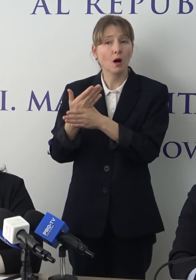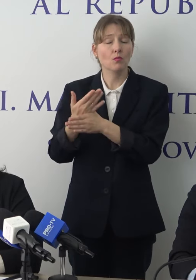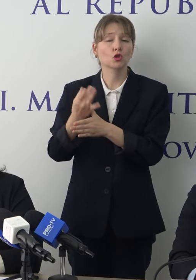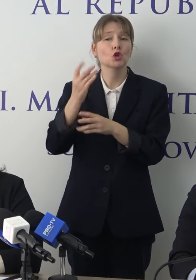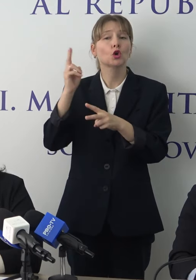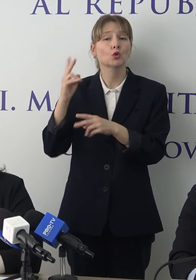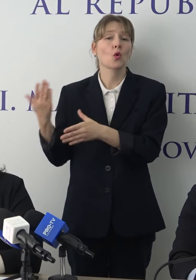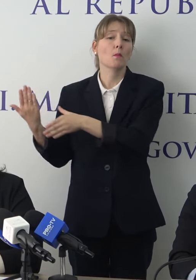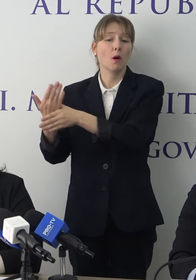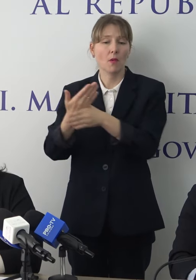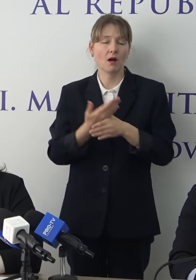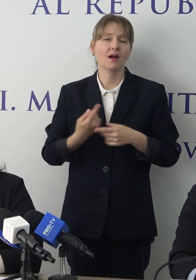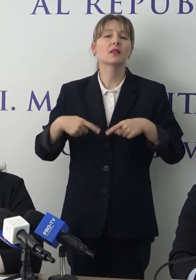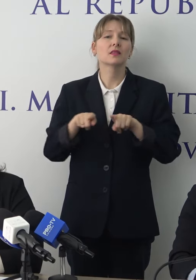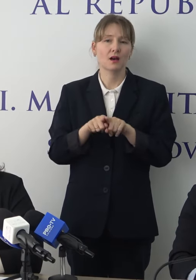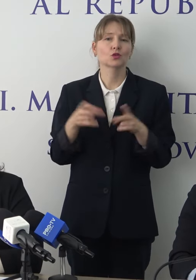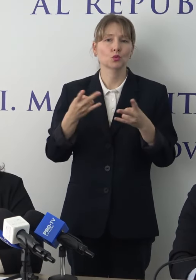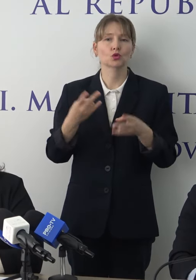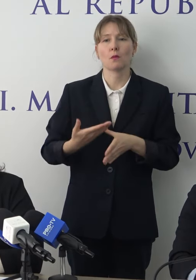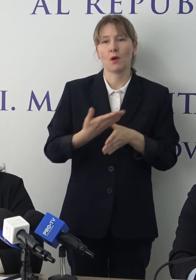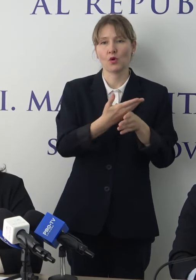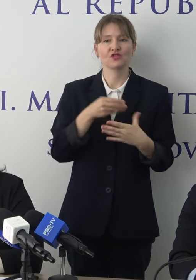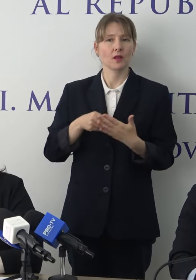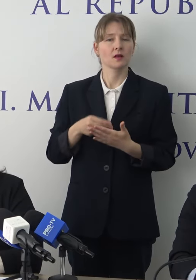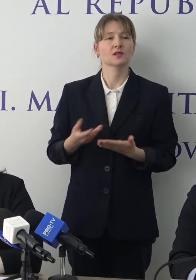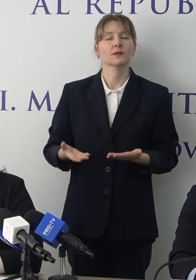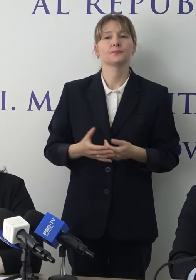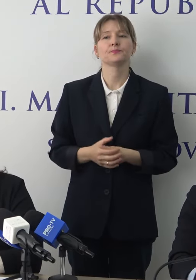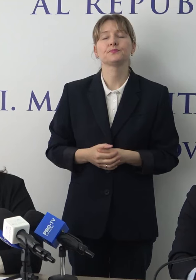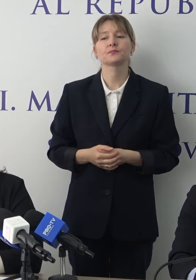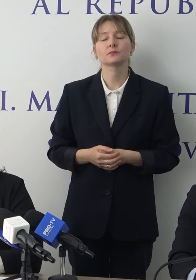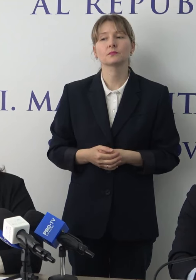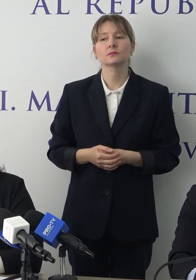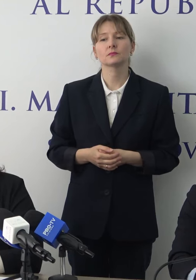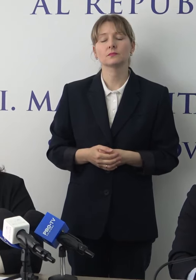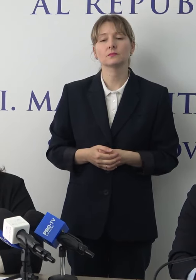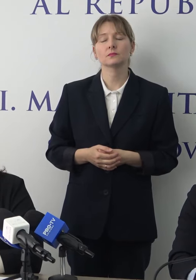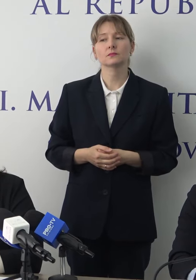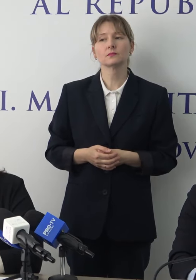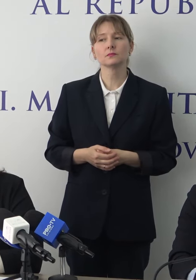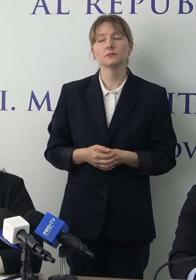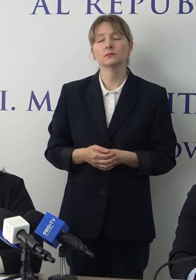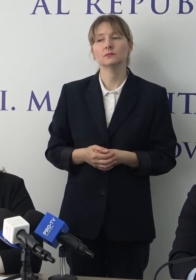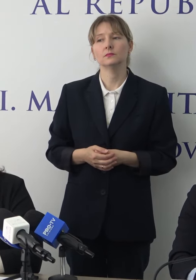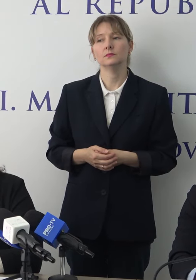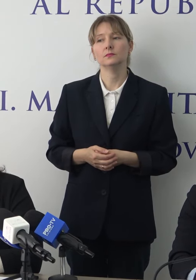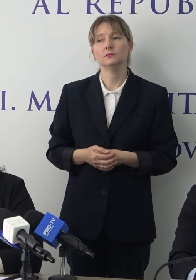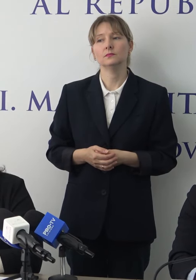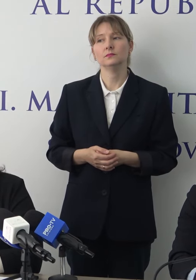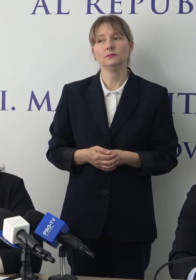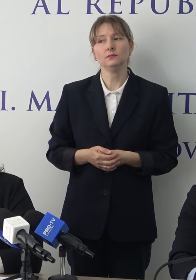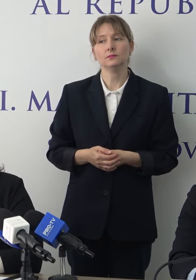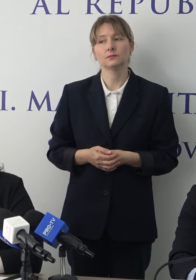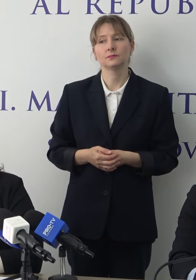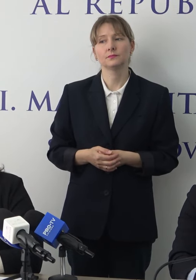rândul lor nevoie de ajutor. This is a priority for the Ministry of Labour and Social Protection, and UNICEF is proud to stand alongside the Ministry